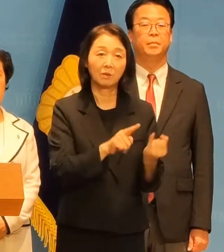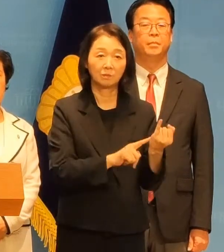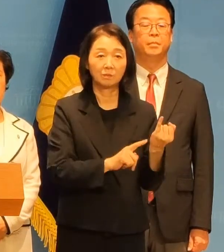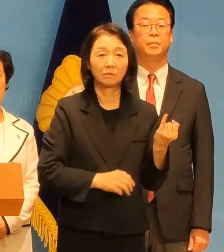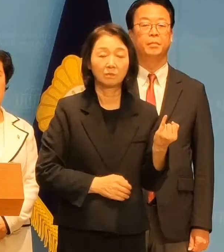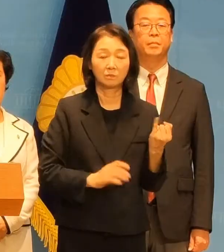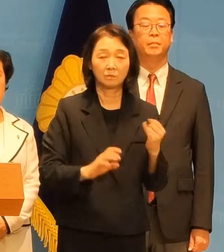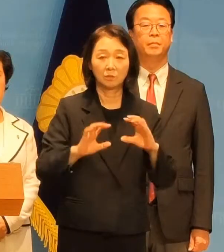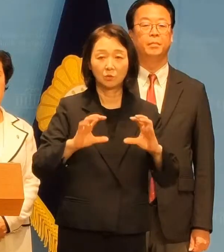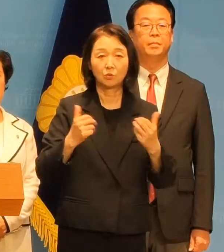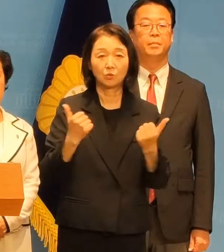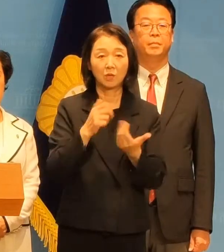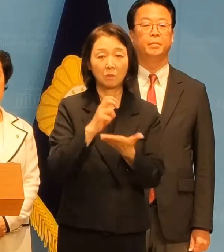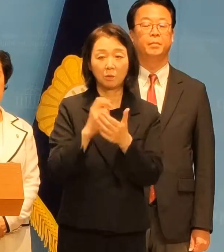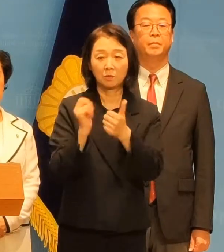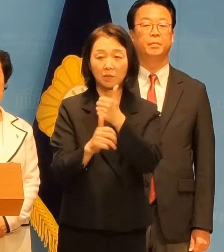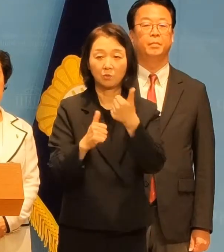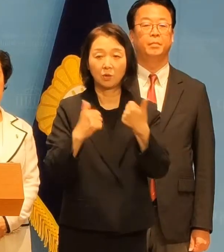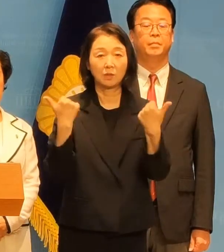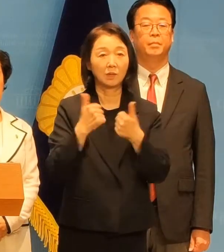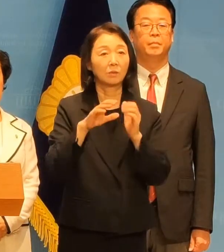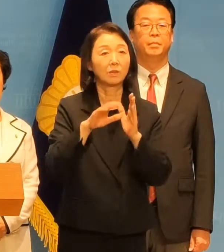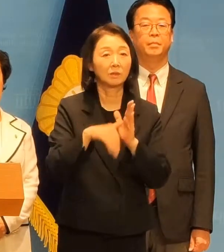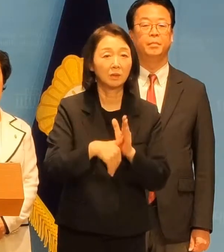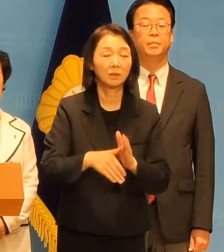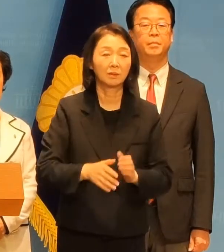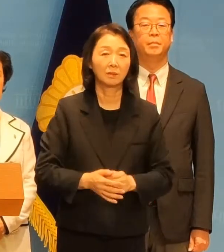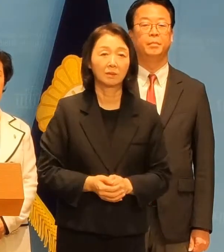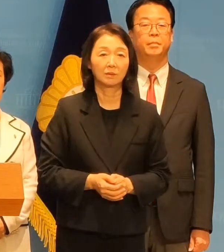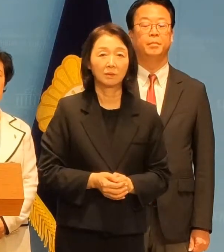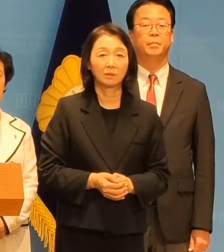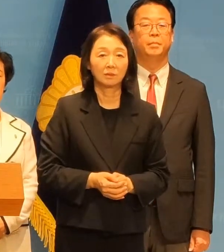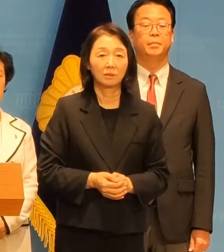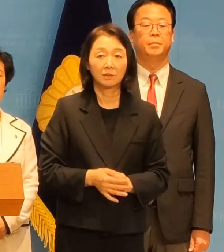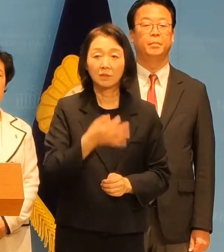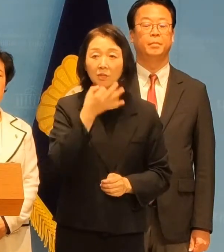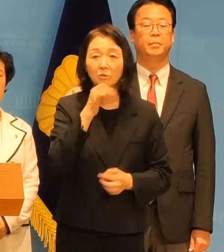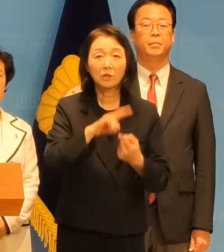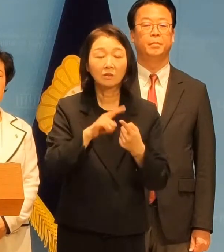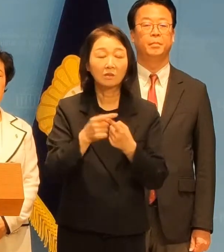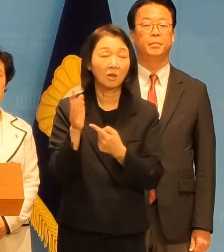국회 법사위 전체 회의에서 이 음성을